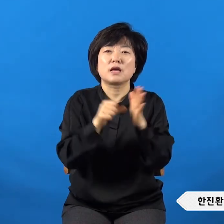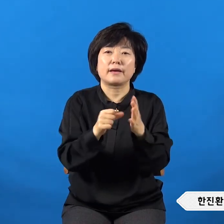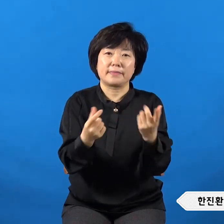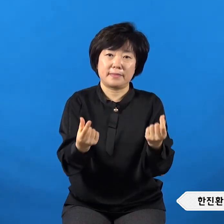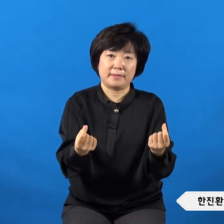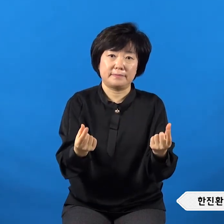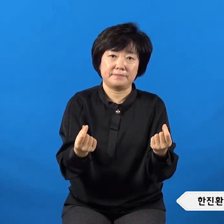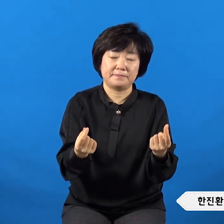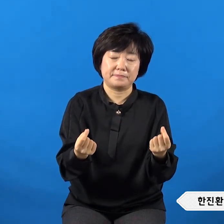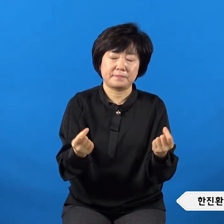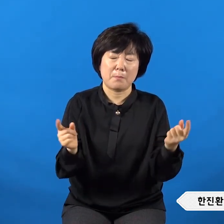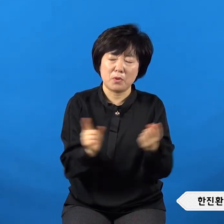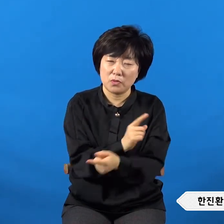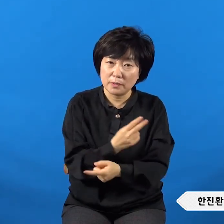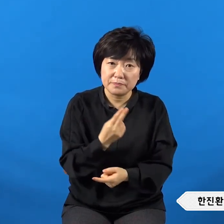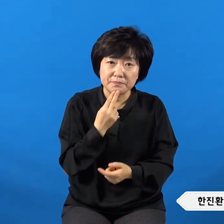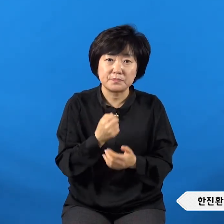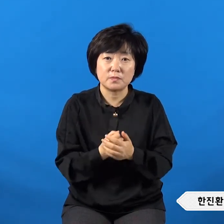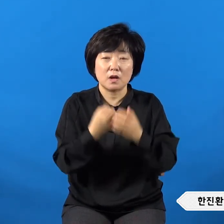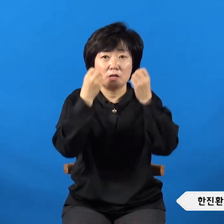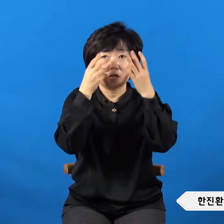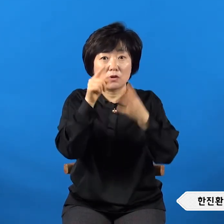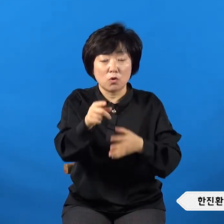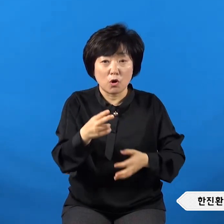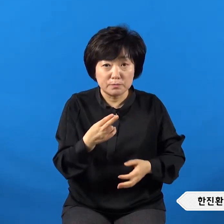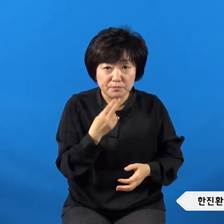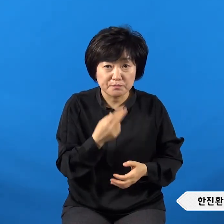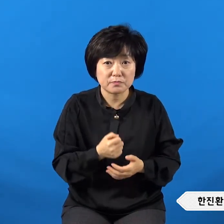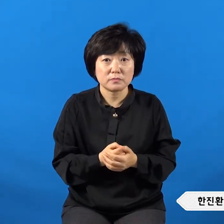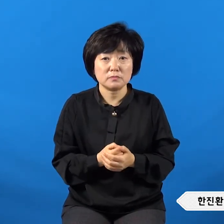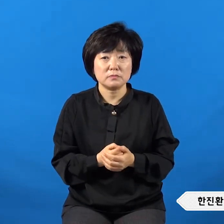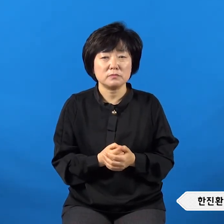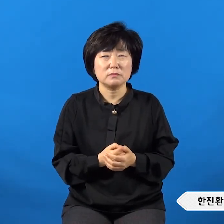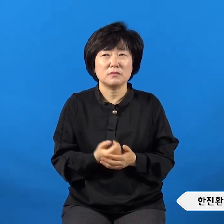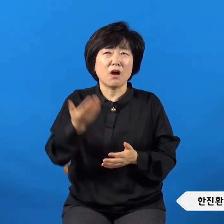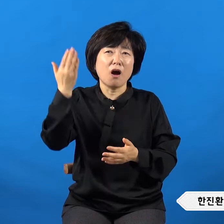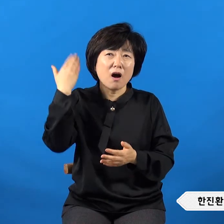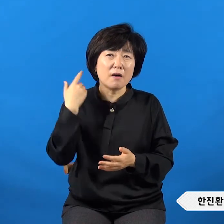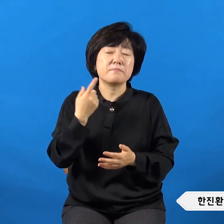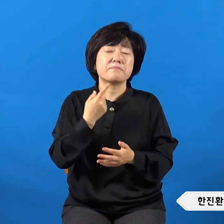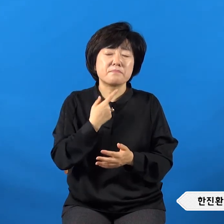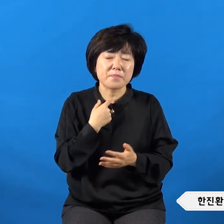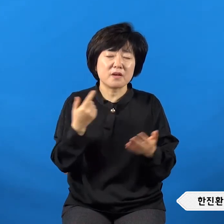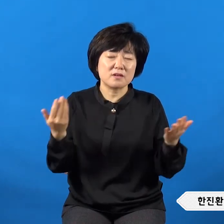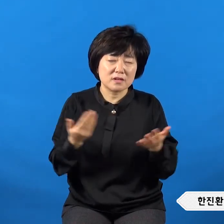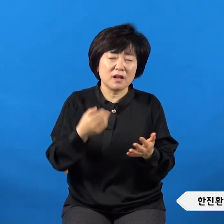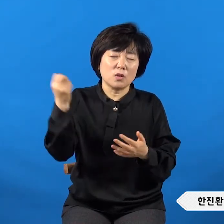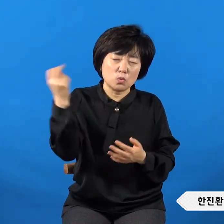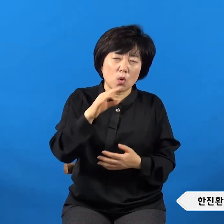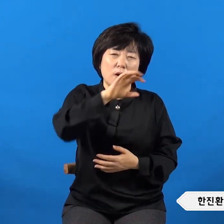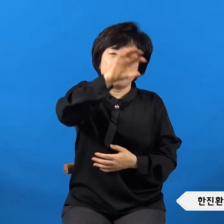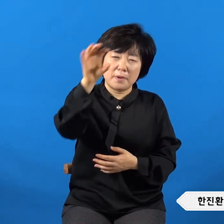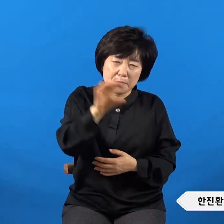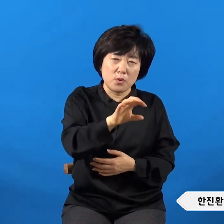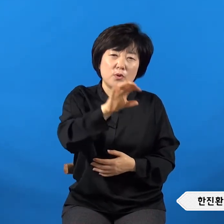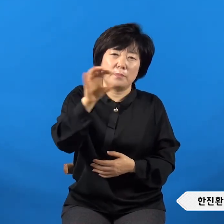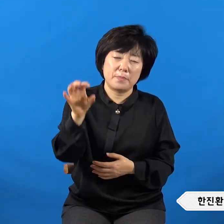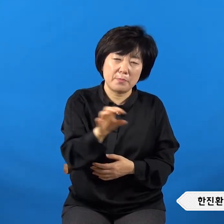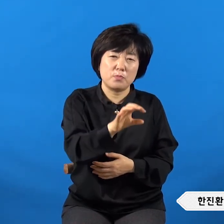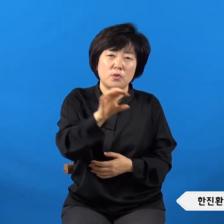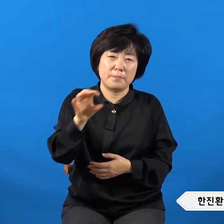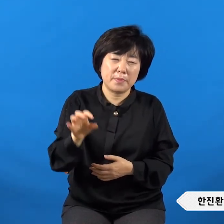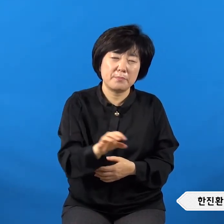살고 있습니다. 변화도 없고 새로운 것도 없고 한 일을 끝없이 똑같은 일을